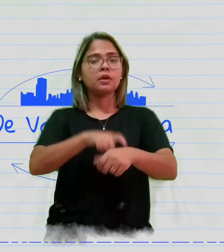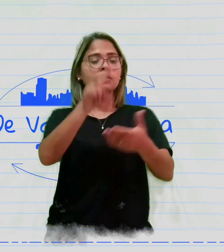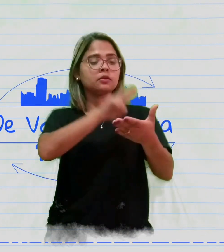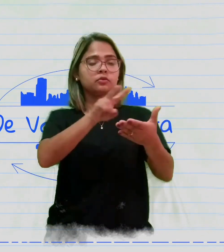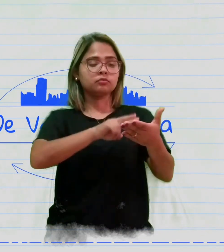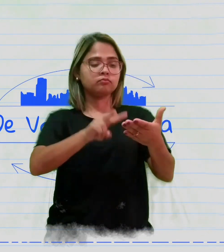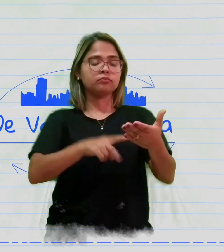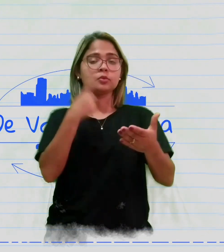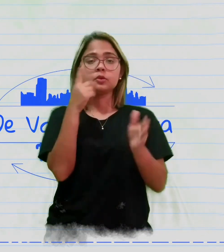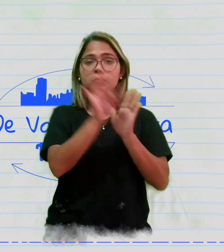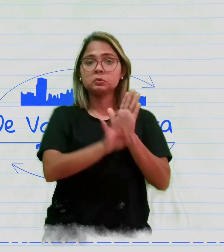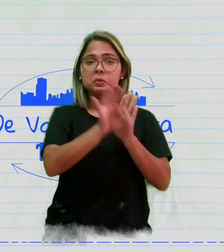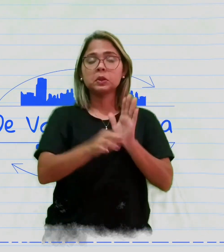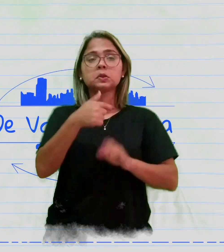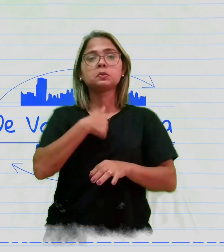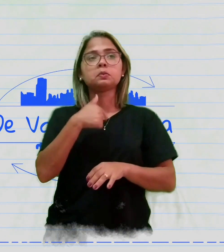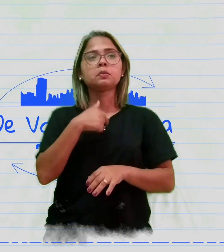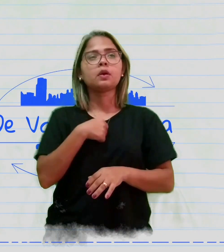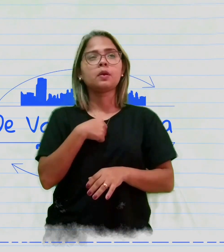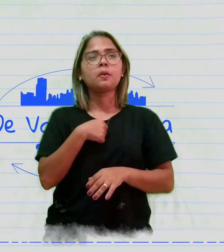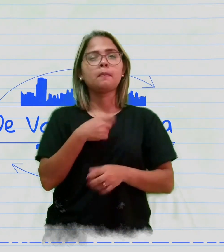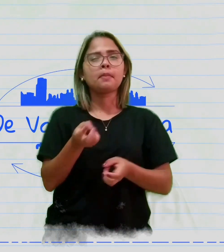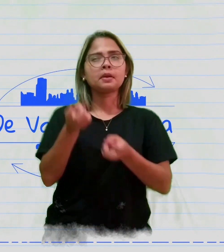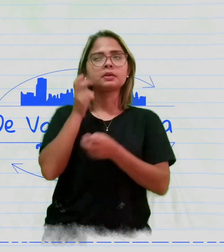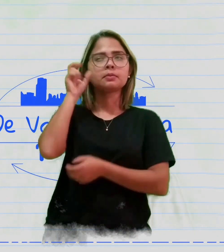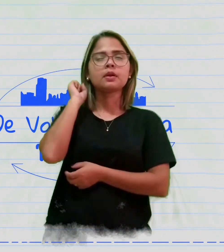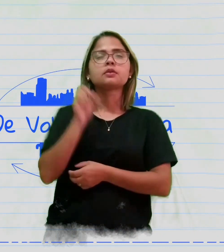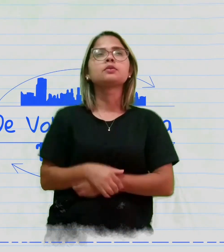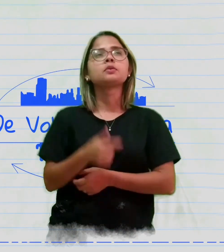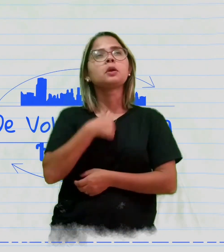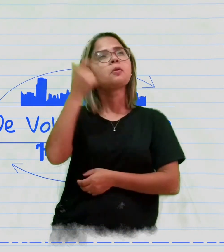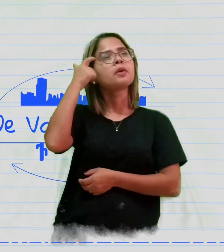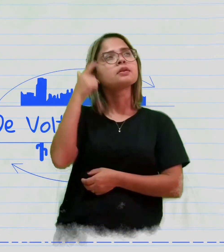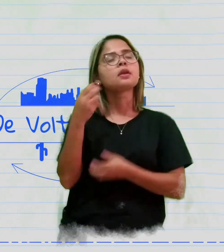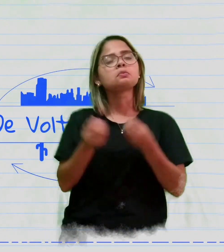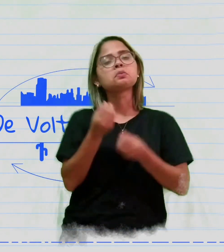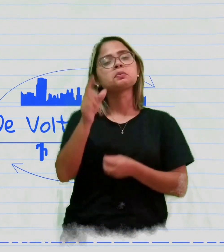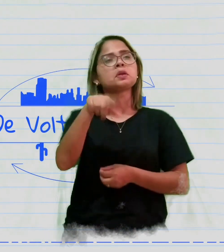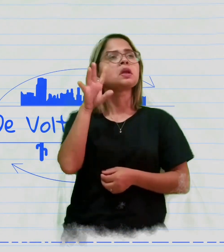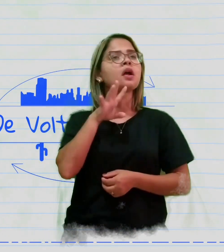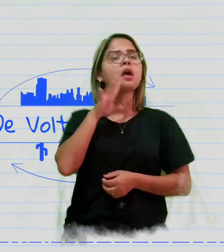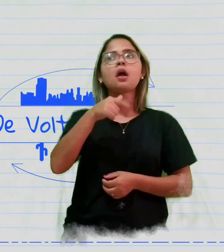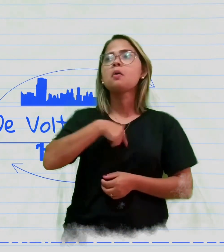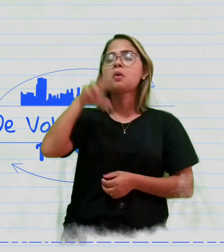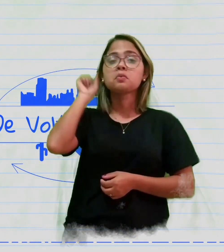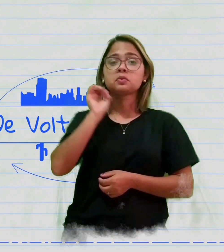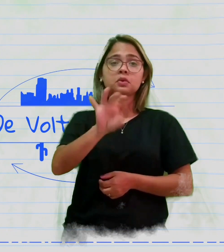um texto, percebi a escuta. E aí, nossa, como seria interessante eu escutar, apenas escutar